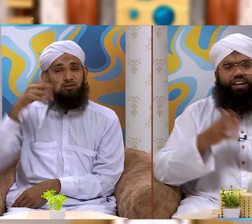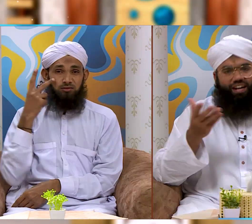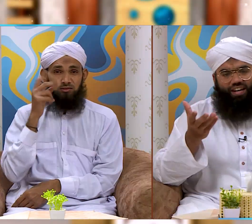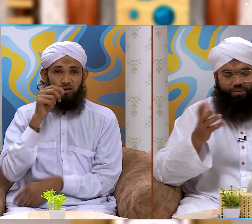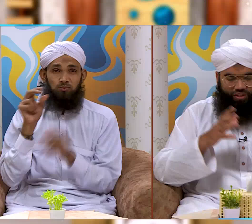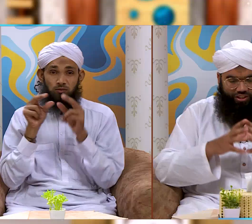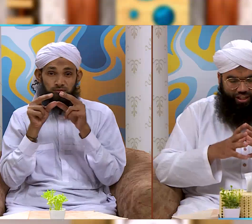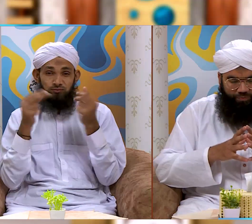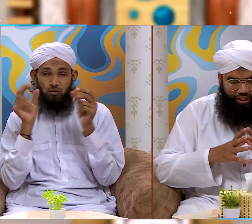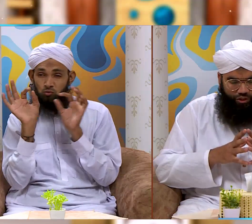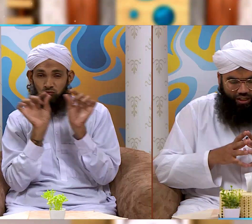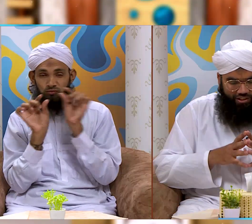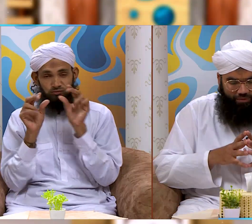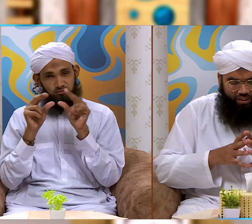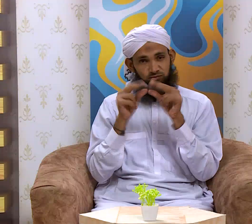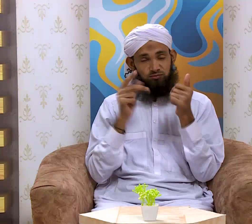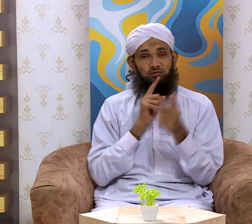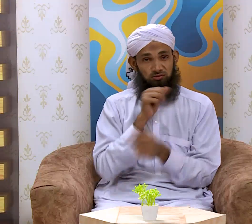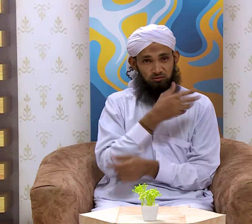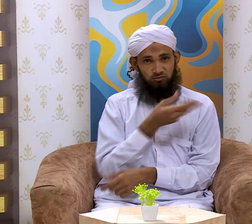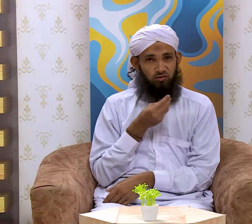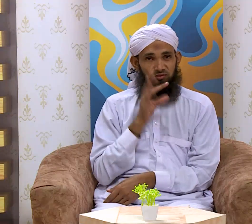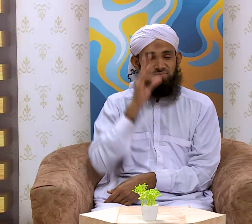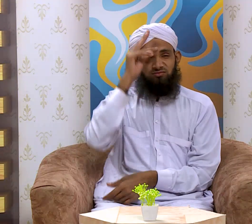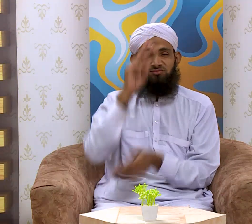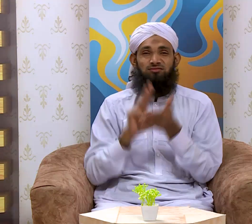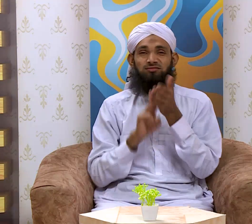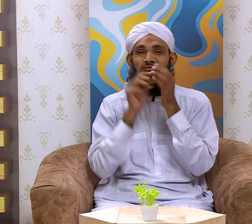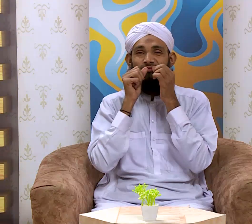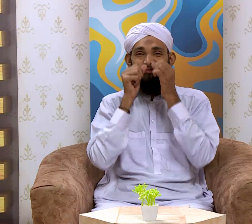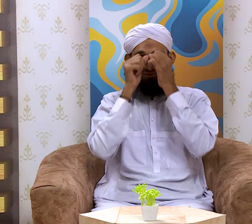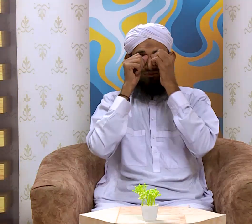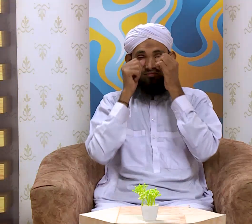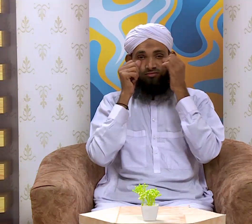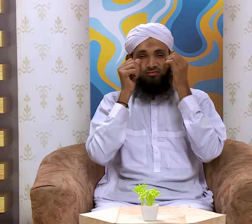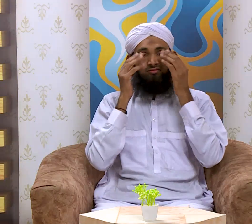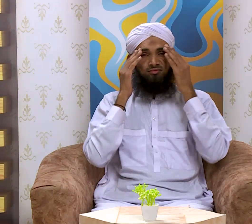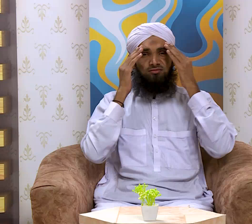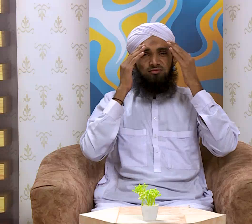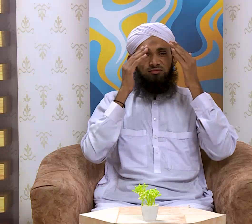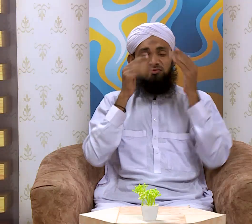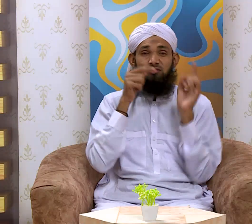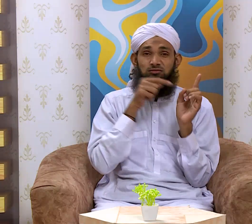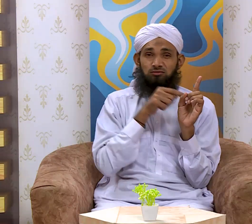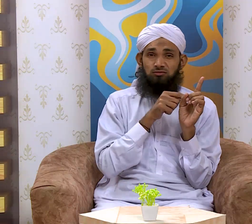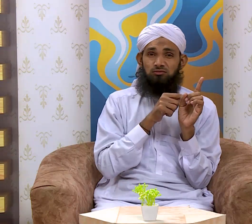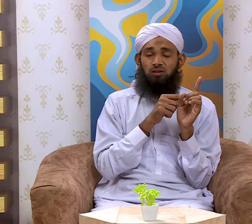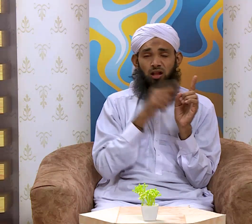اگر آپ سچے ہیں۔ چنانچہ نبی کریم صلی اللہ علیہ وآلہ وصحبہ وبارک وسلم کو کچھ تردد ہوا،